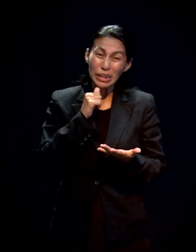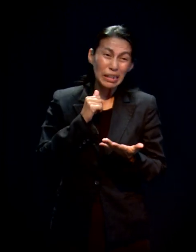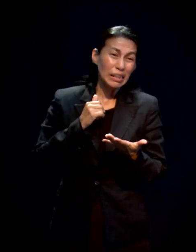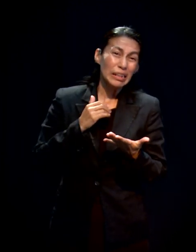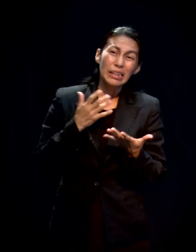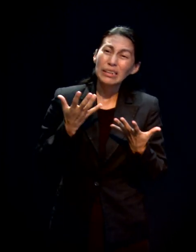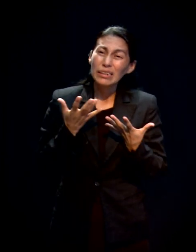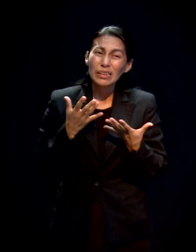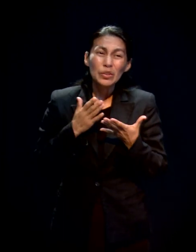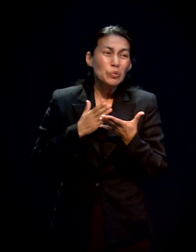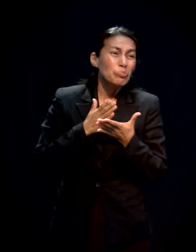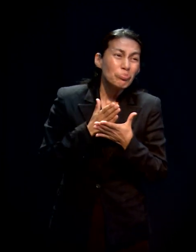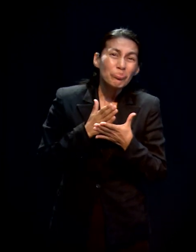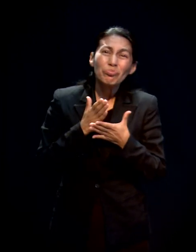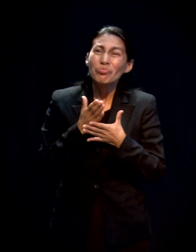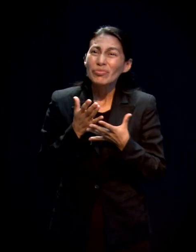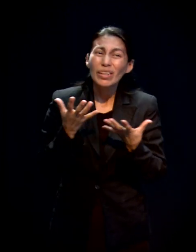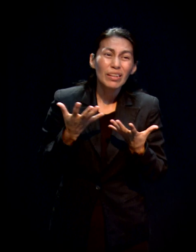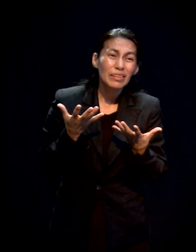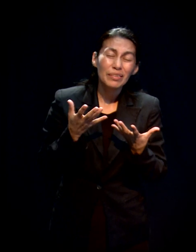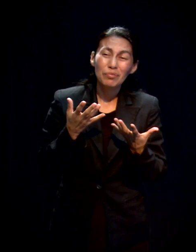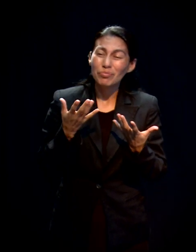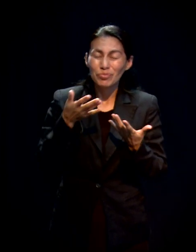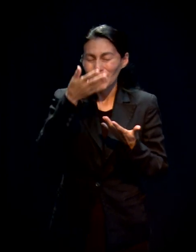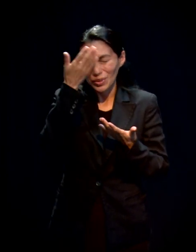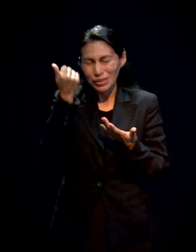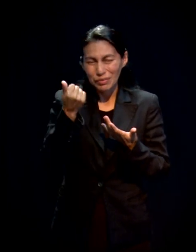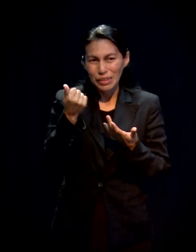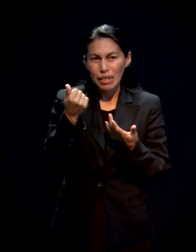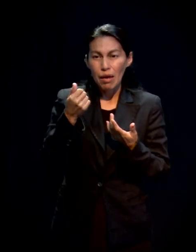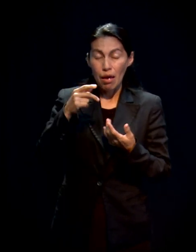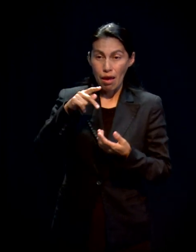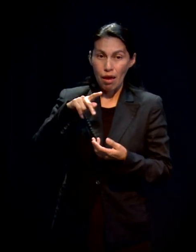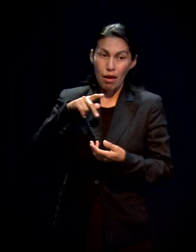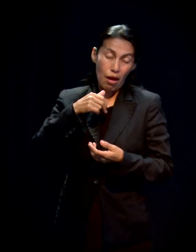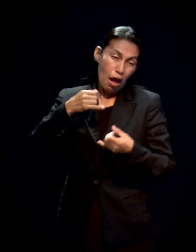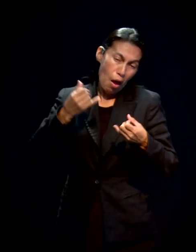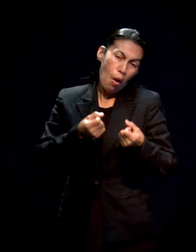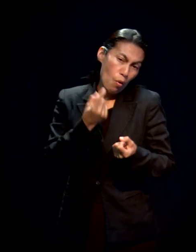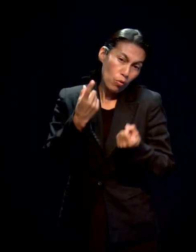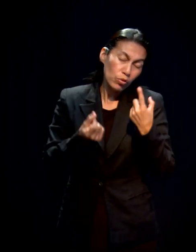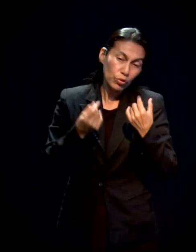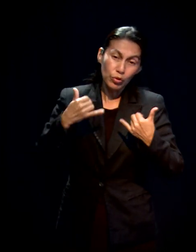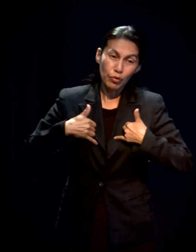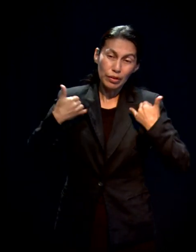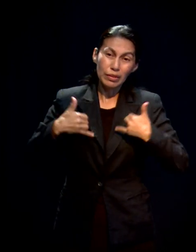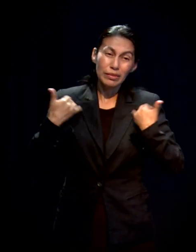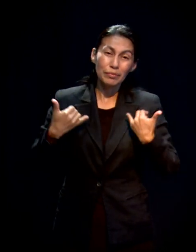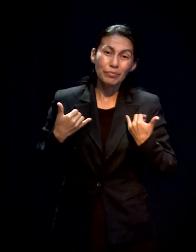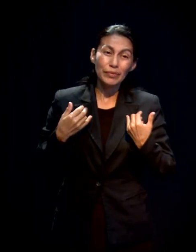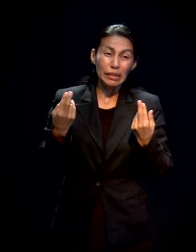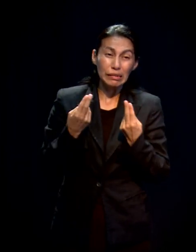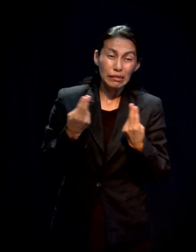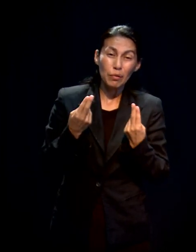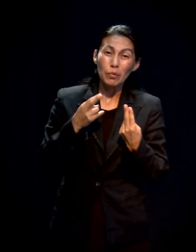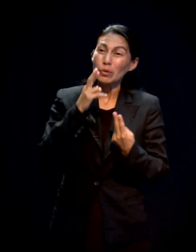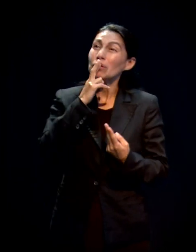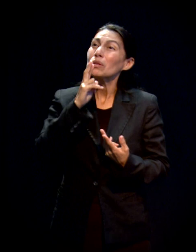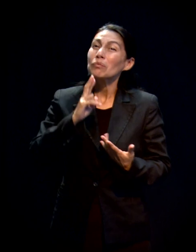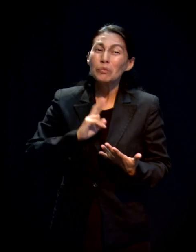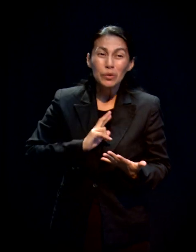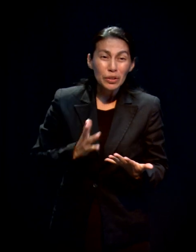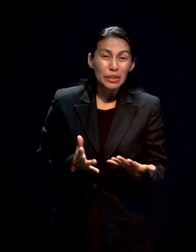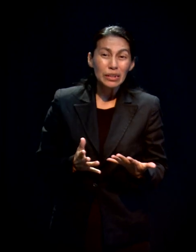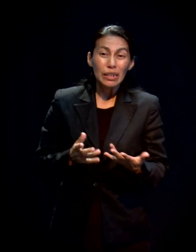cuestiones que yo como joven o cada uno de los jóvenes tenemos es como una respuesta que anhelas tener